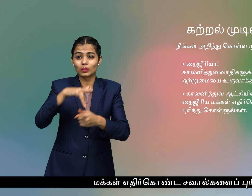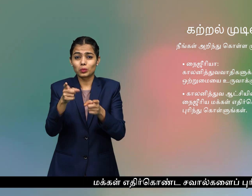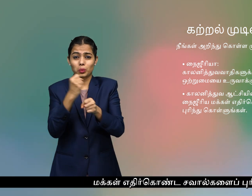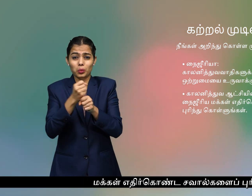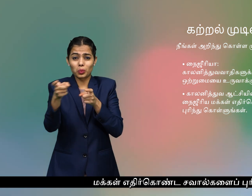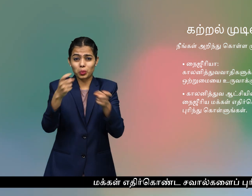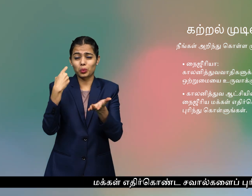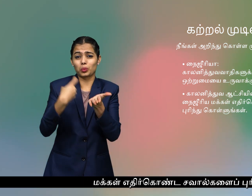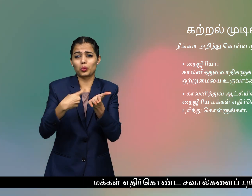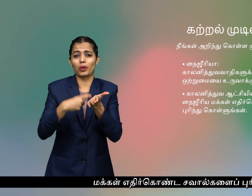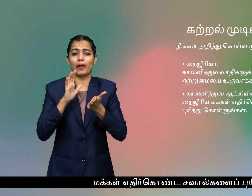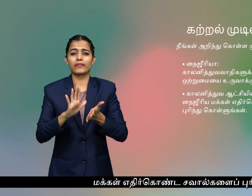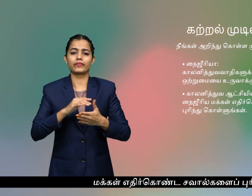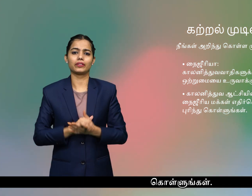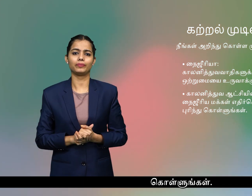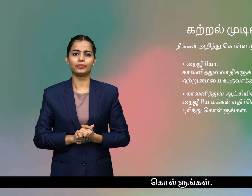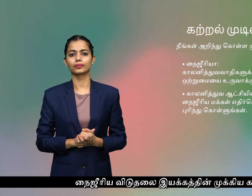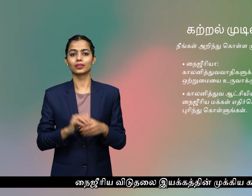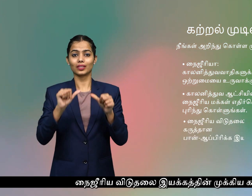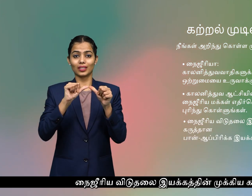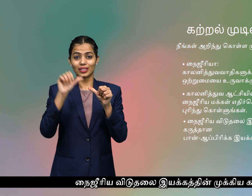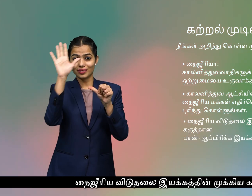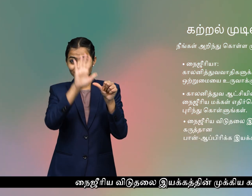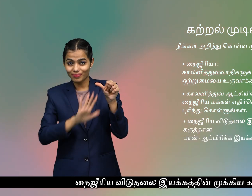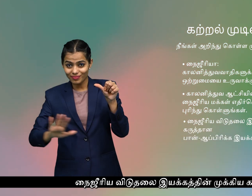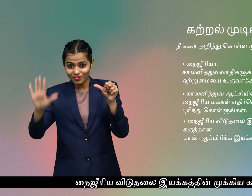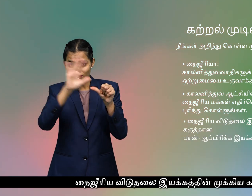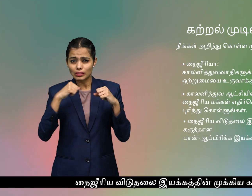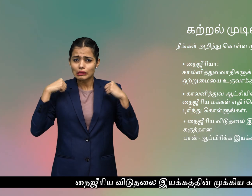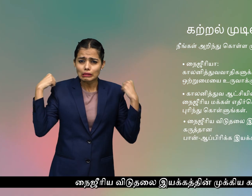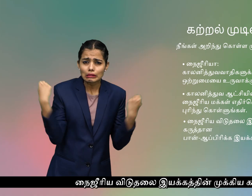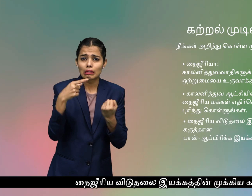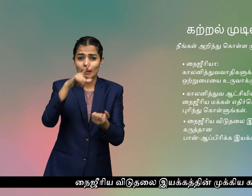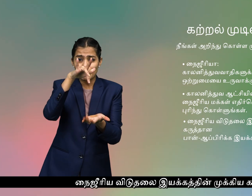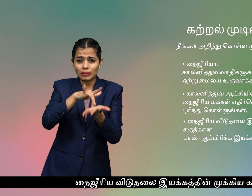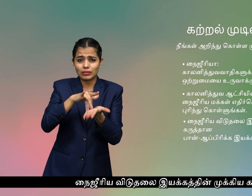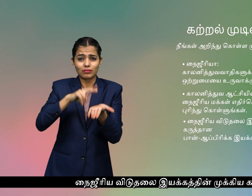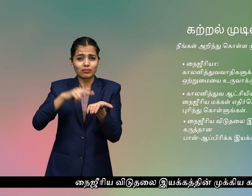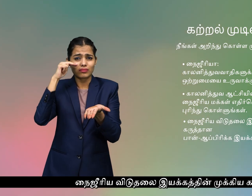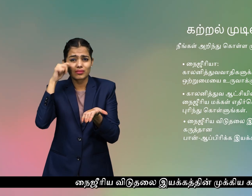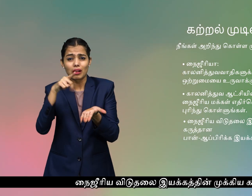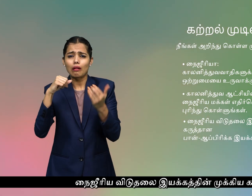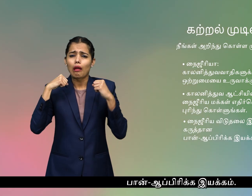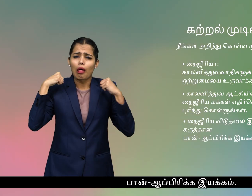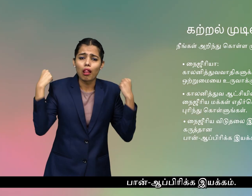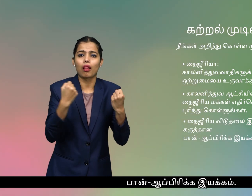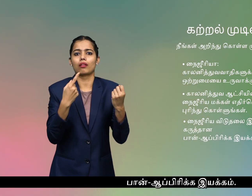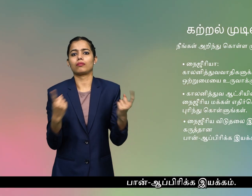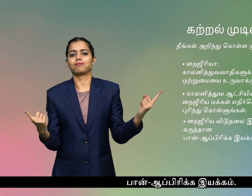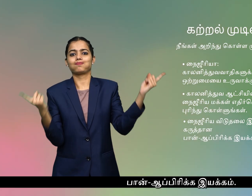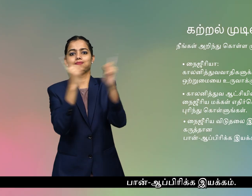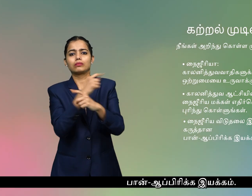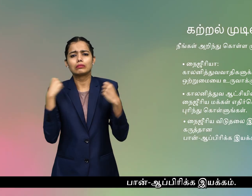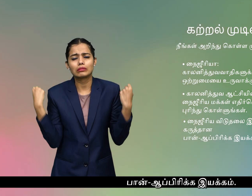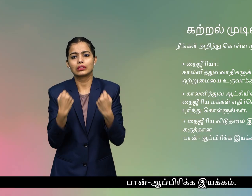மக்கள் எதிர்கொண்ட சவால்களை புரிந்து கொள்ளுங்கள். நைஜீரிய விடுதலை இயக்கத்தின் முக்கியமான கருத்தான பான்